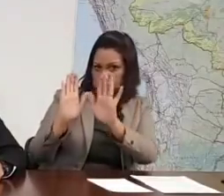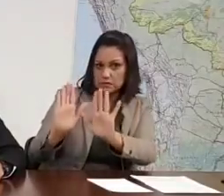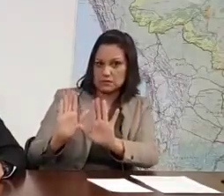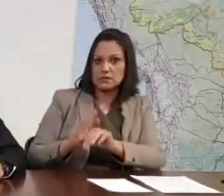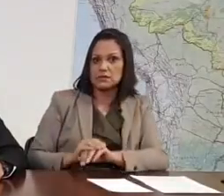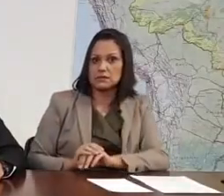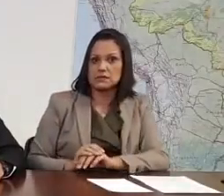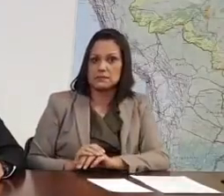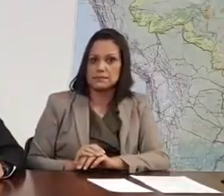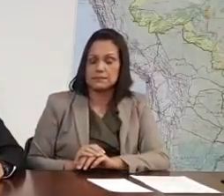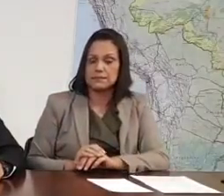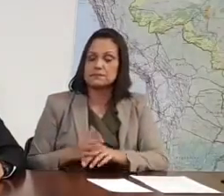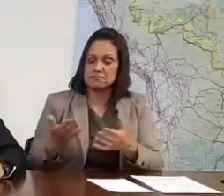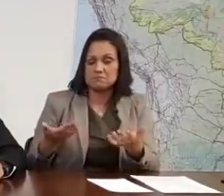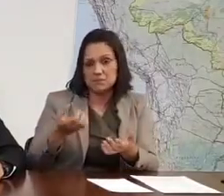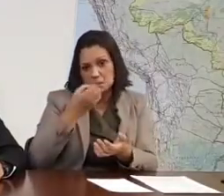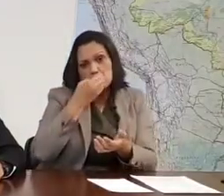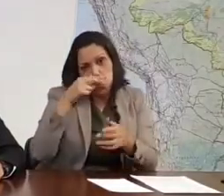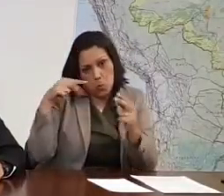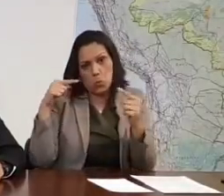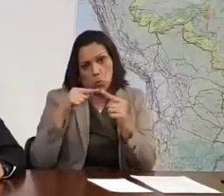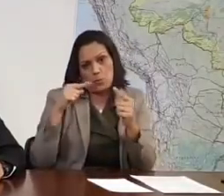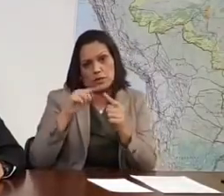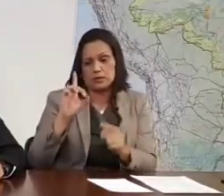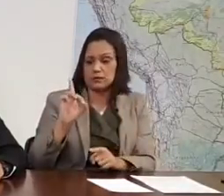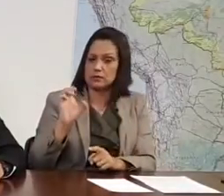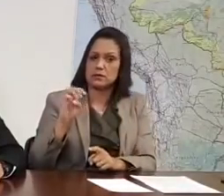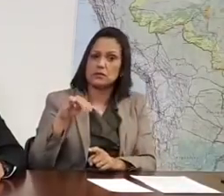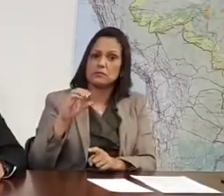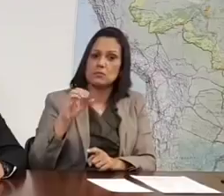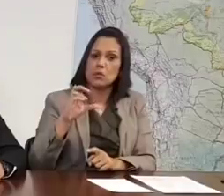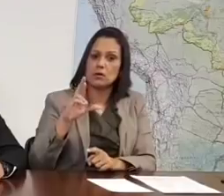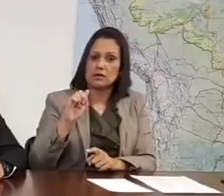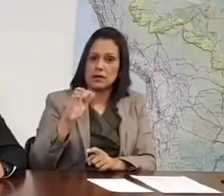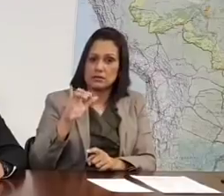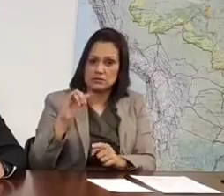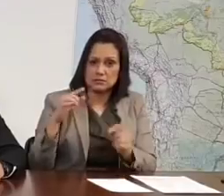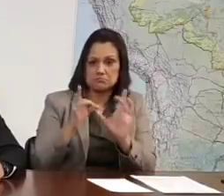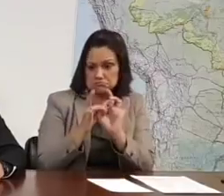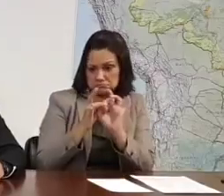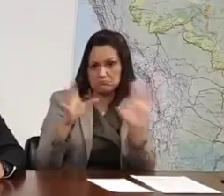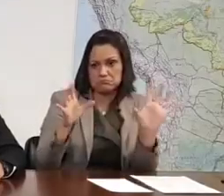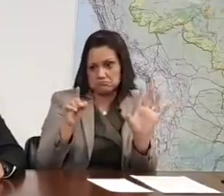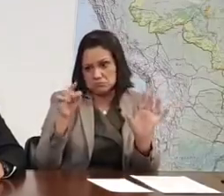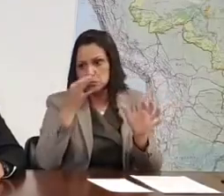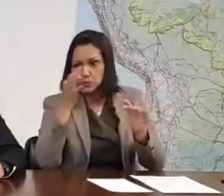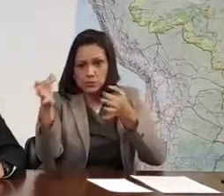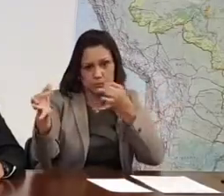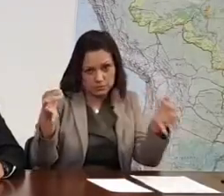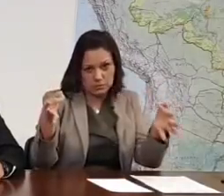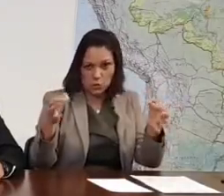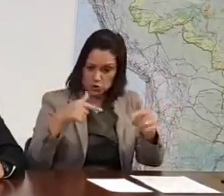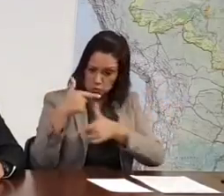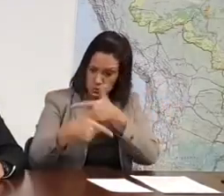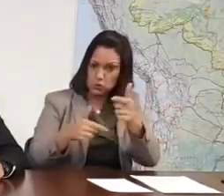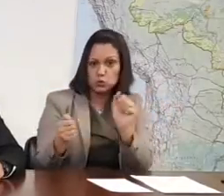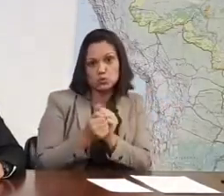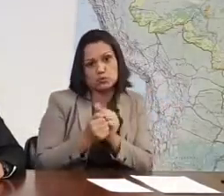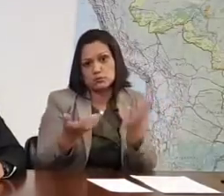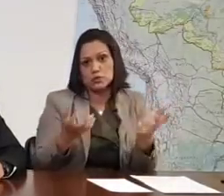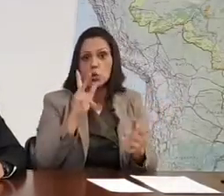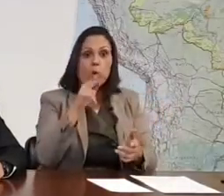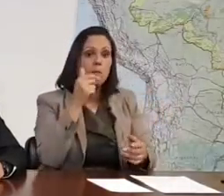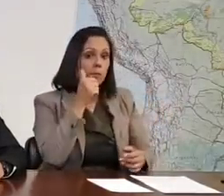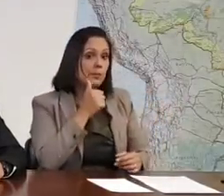e isso faz bem para a democracia. Você também atendeu, obviamente, porque nós jogamos junto, não existe. É igual um